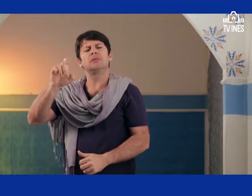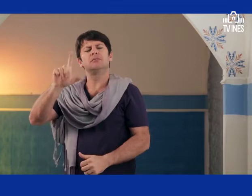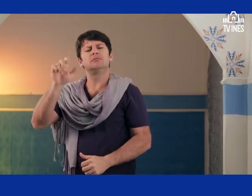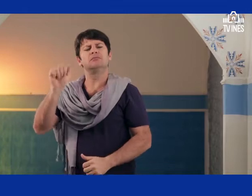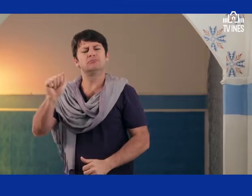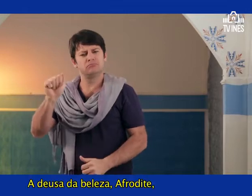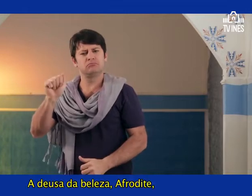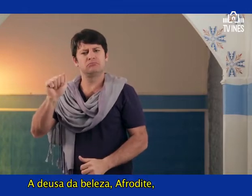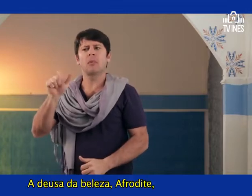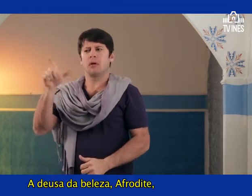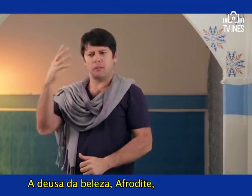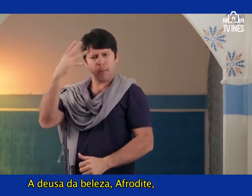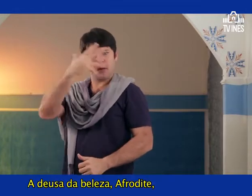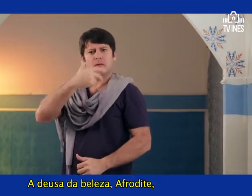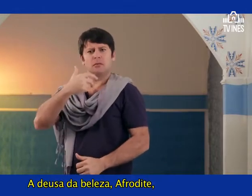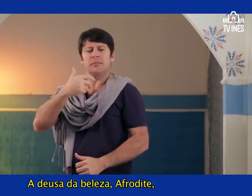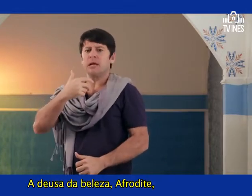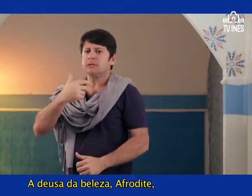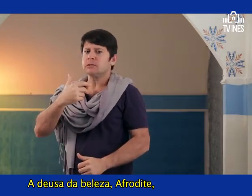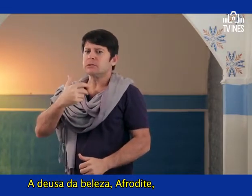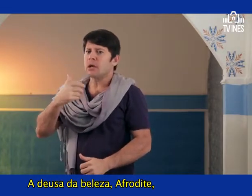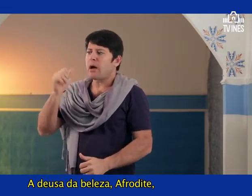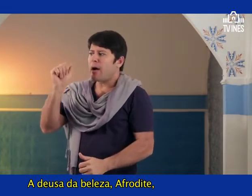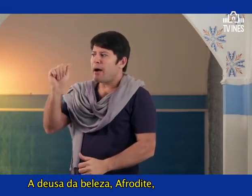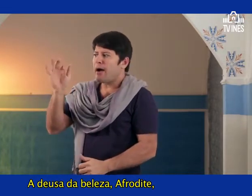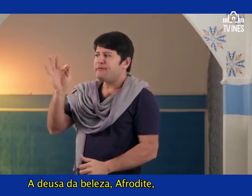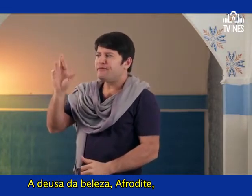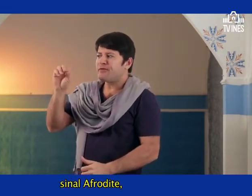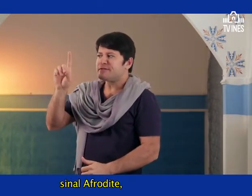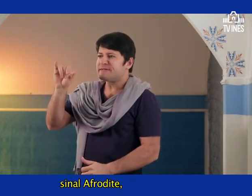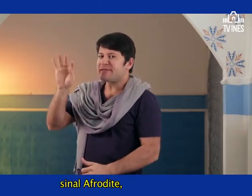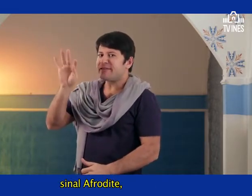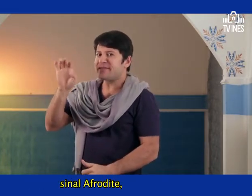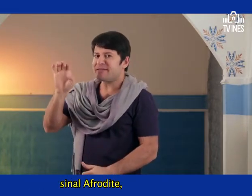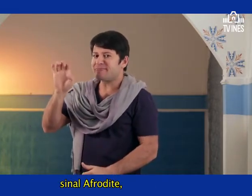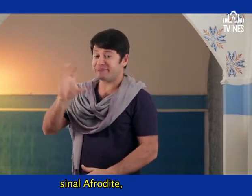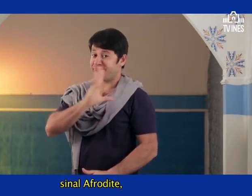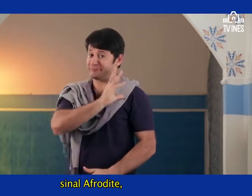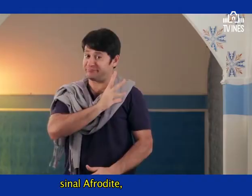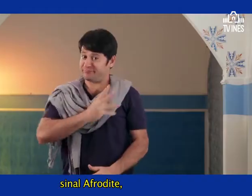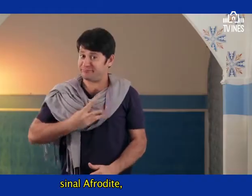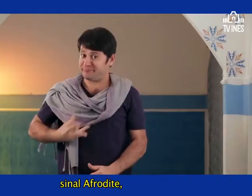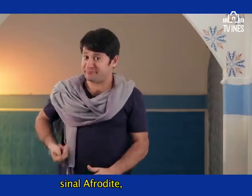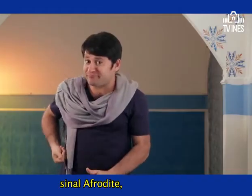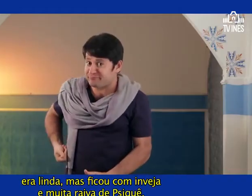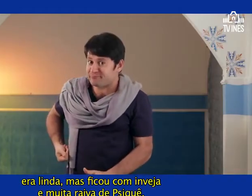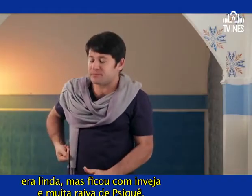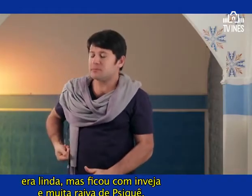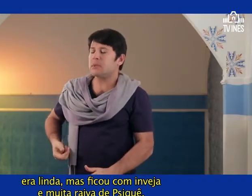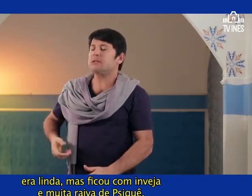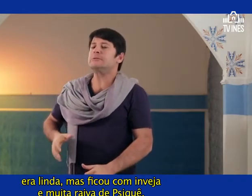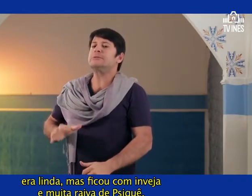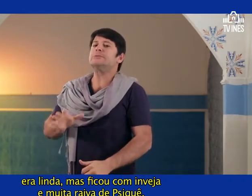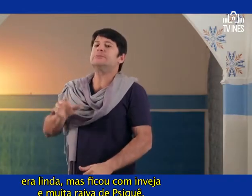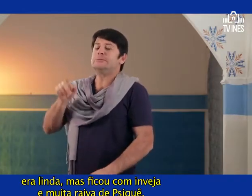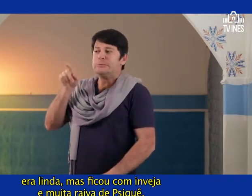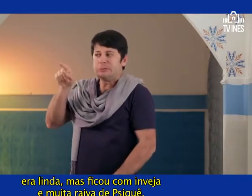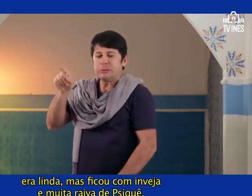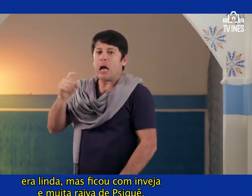A deusa da beleza, Afrodite, sinal. Afrodite era linda, mas ficou com inveja